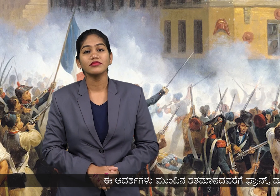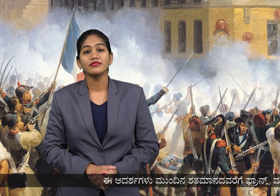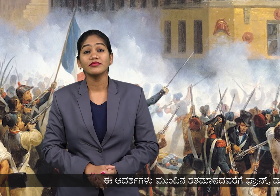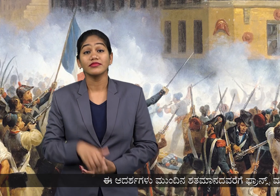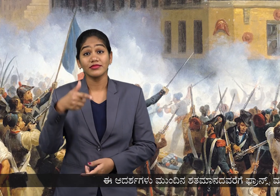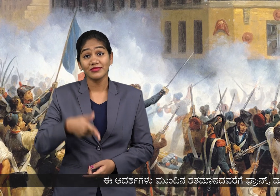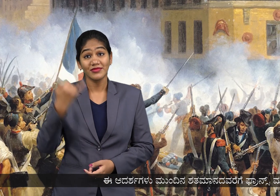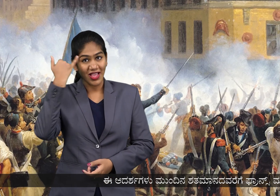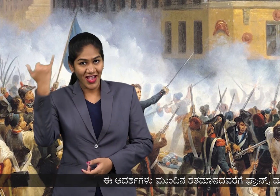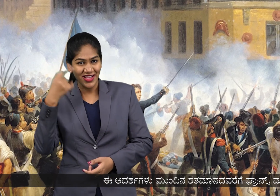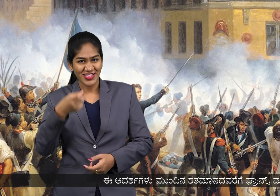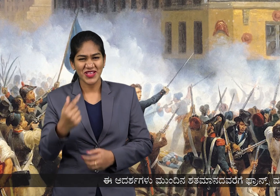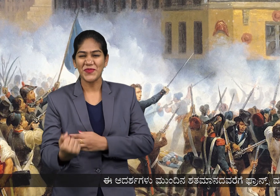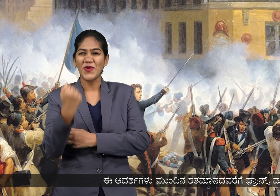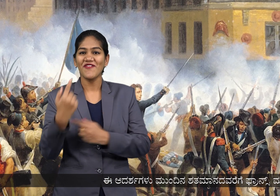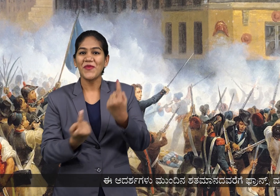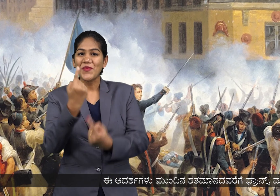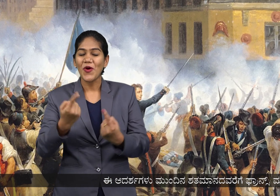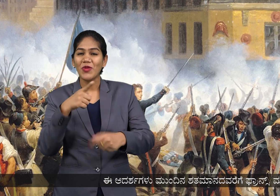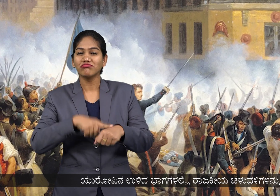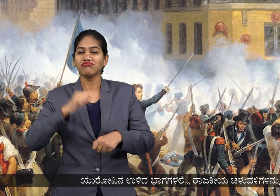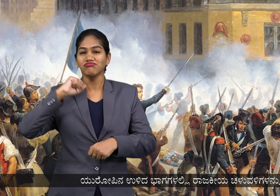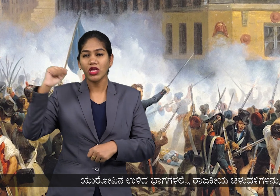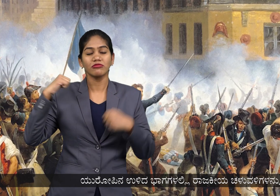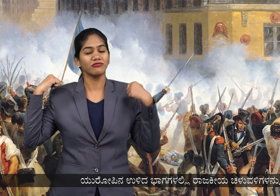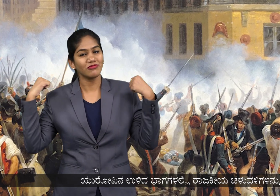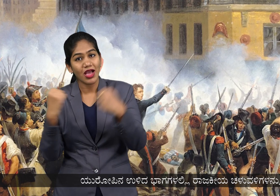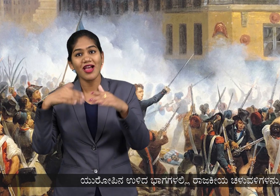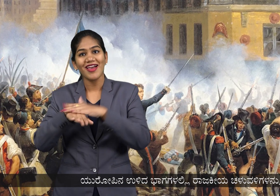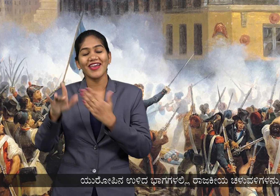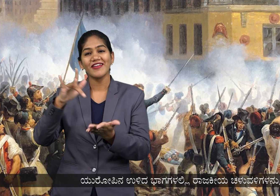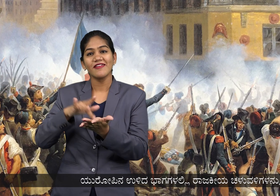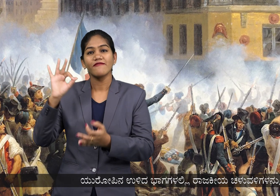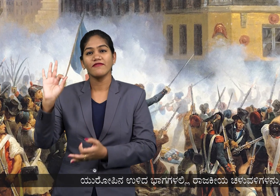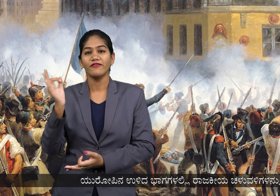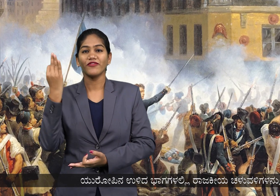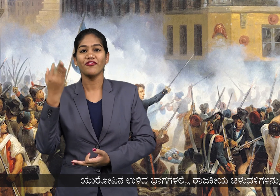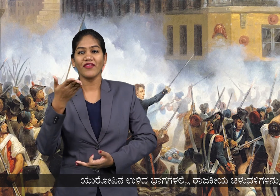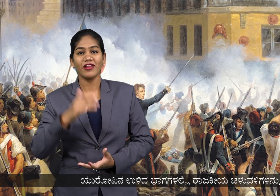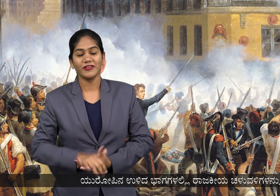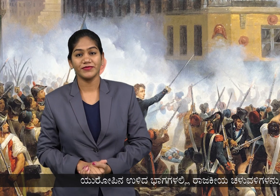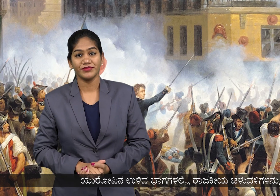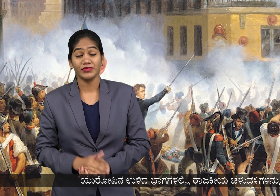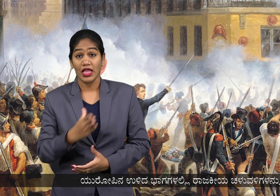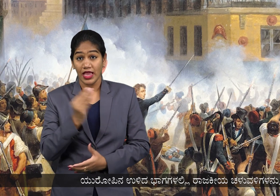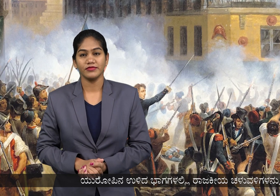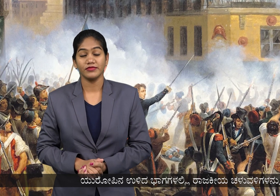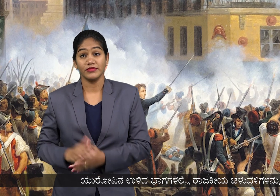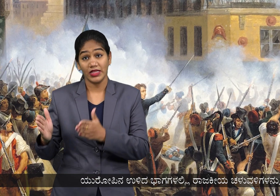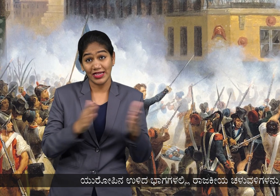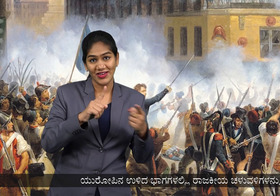ಈ ಆದರ್ಶಗಳು ಮುಂದಿನ ಶತಮಾನದವರೆಗೆ ಫ್ರಾನ್ಸ್ ಮತ್ತು ಯುರೋಪಿನ ಉಳಿದ ಭಾಗಗಳಲ್ಲಿ ರಾಜಕೀಯ ಚಳವಳಿಗಳನ್ನ